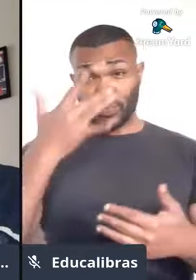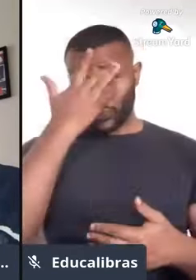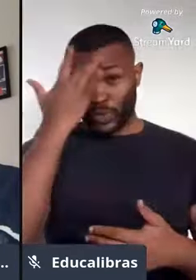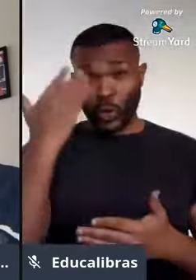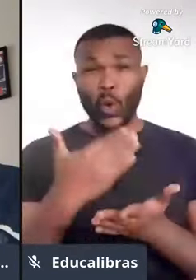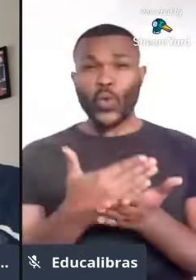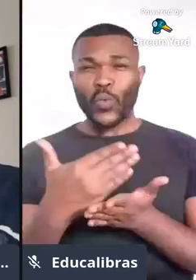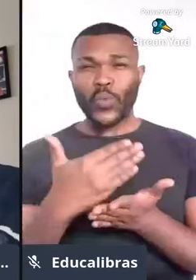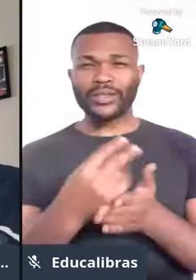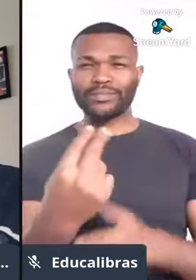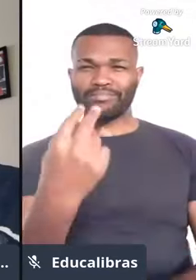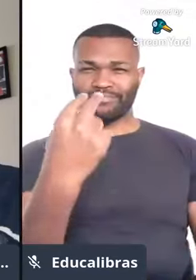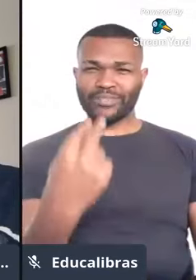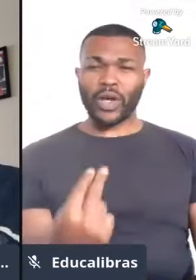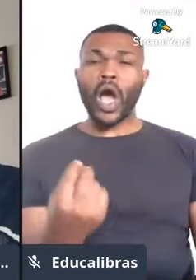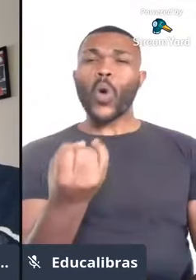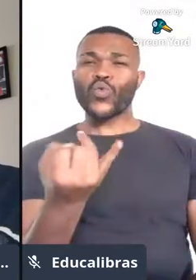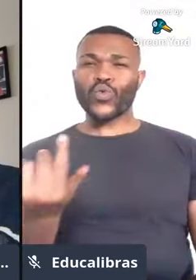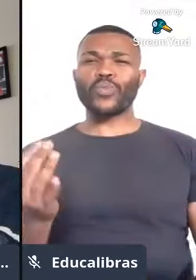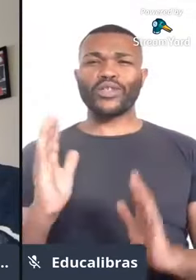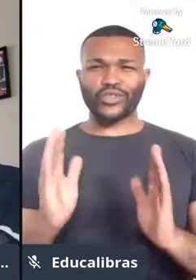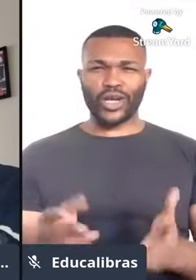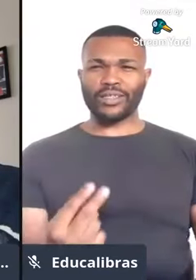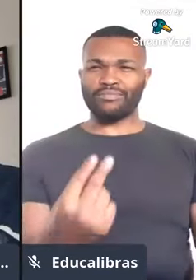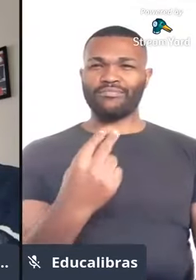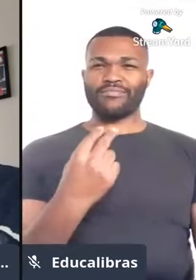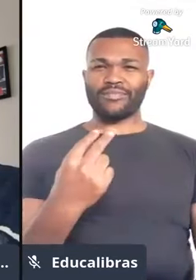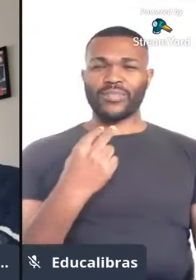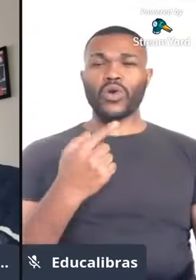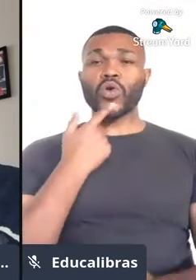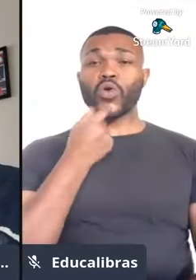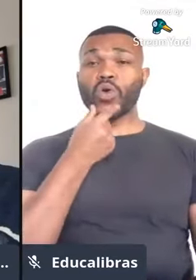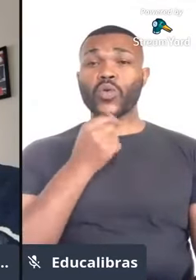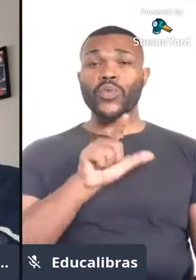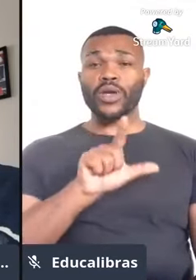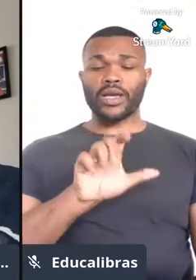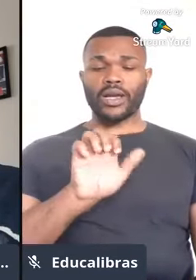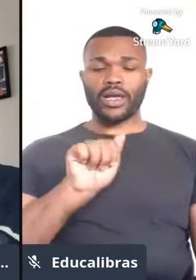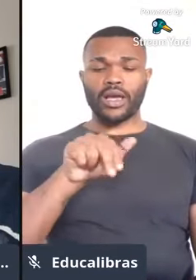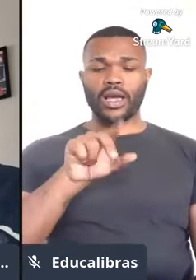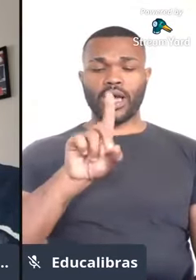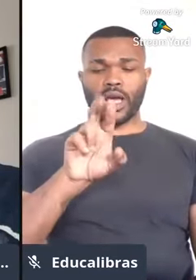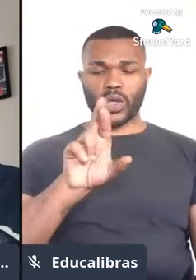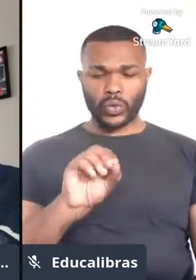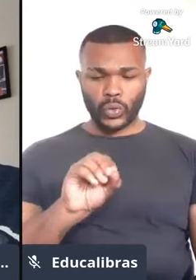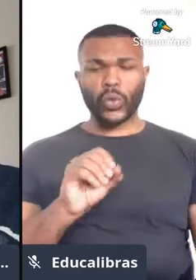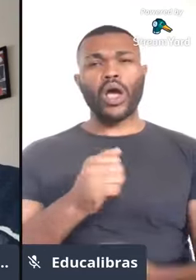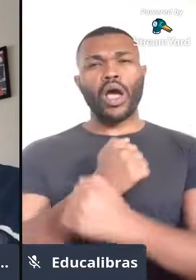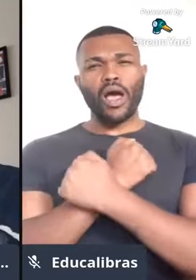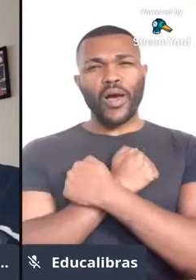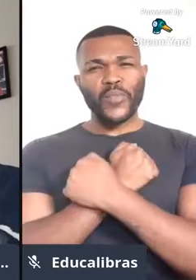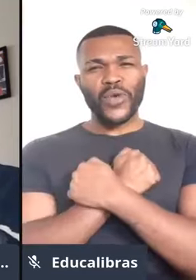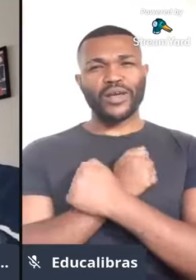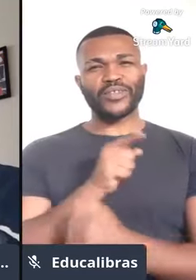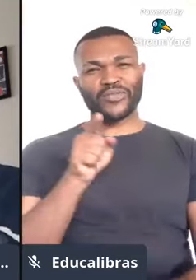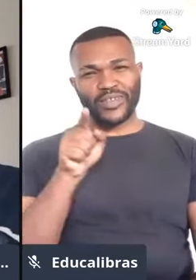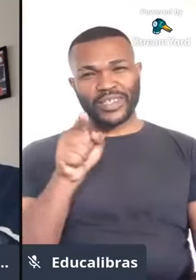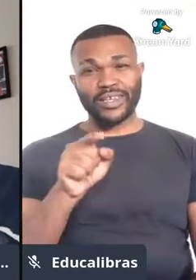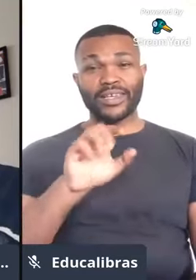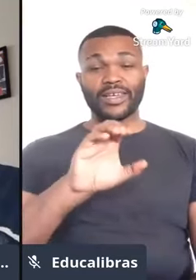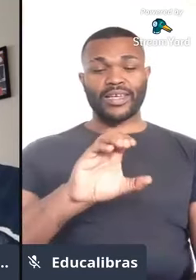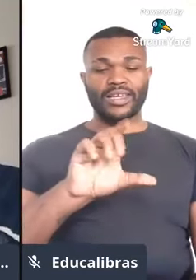com algumas dezenas de pessoas, né? O Leandro Munhoz está aqui, está mandando um abraço para você, a Cláudia